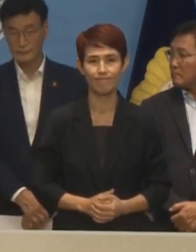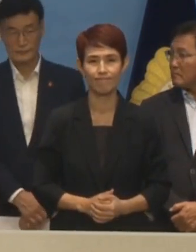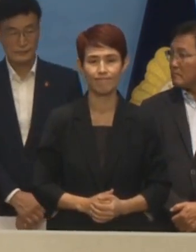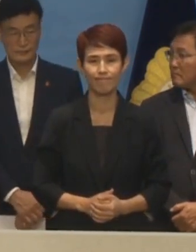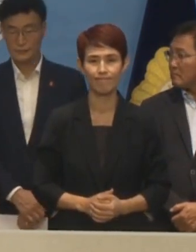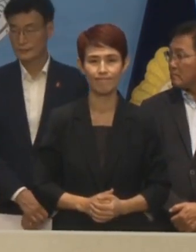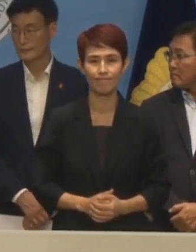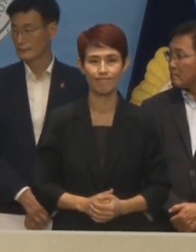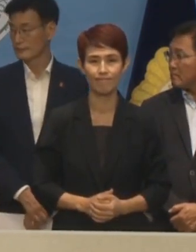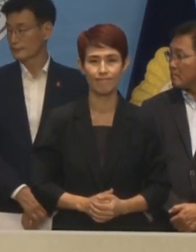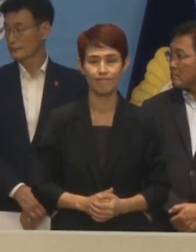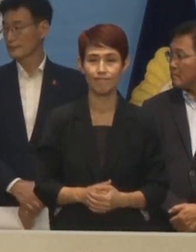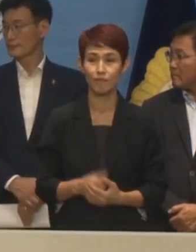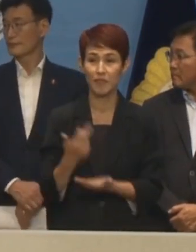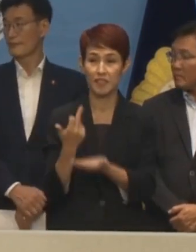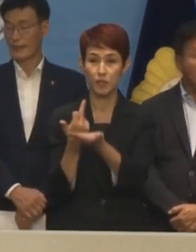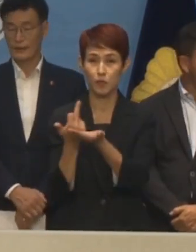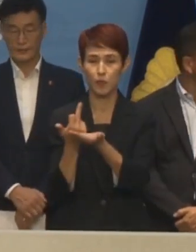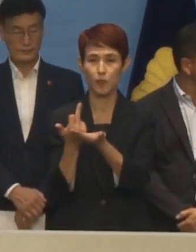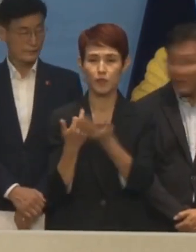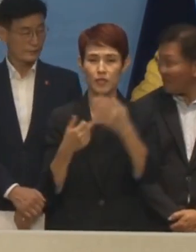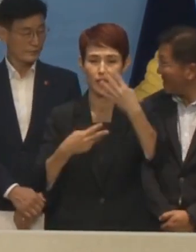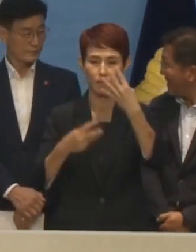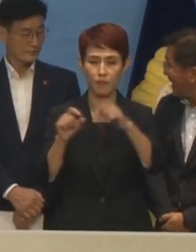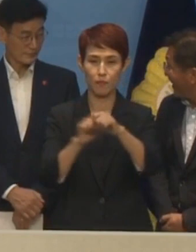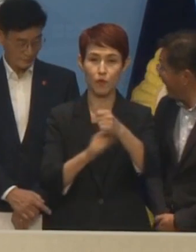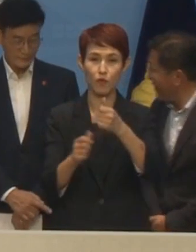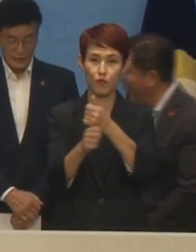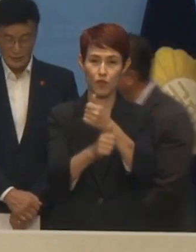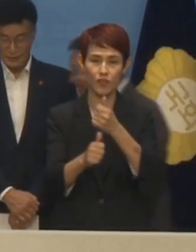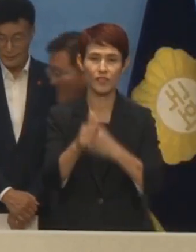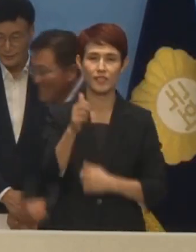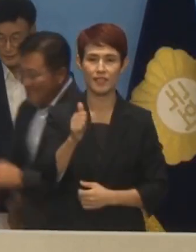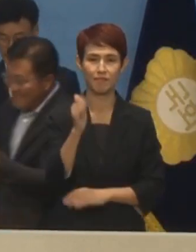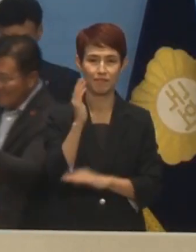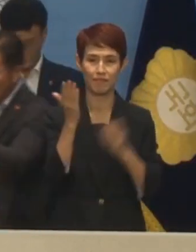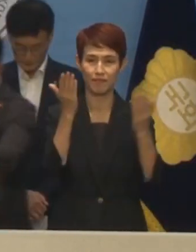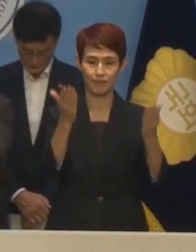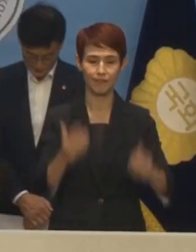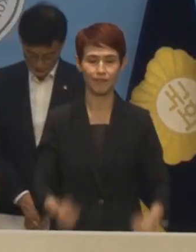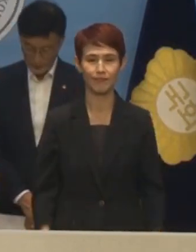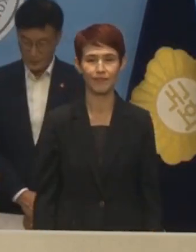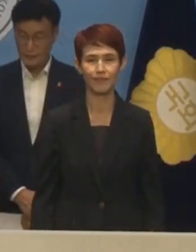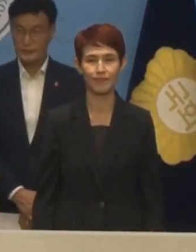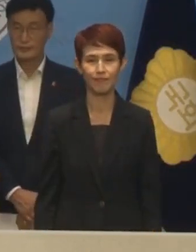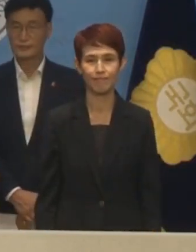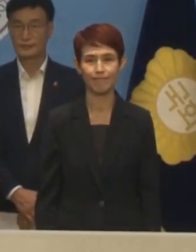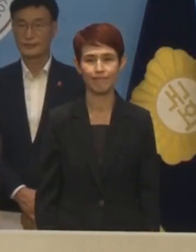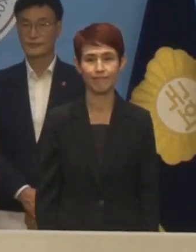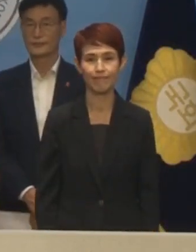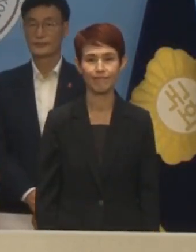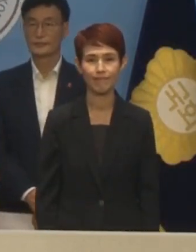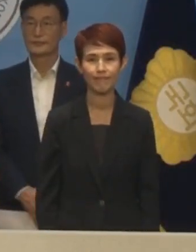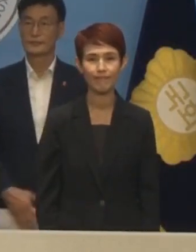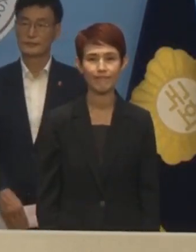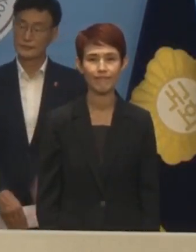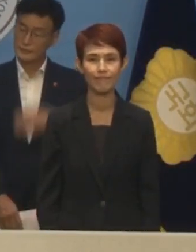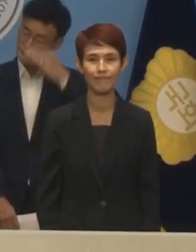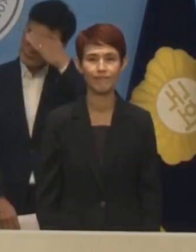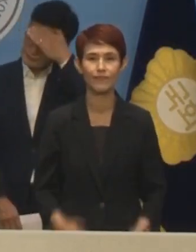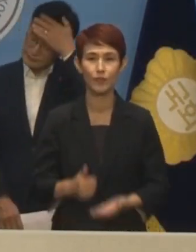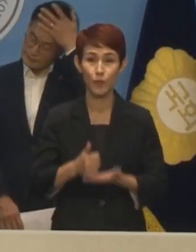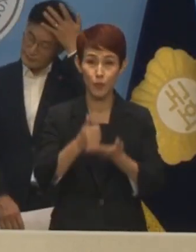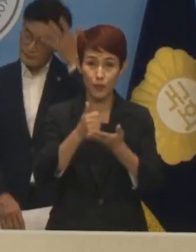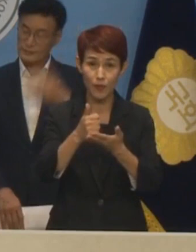다음은 제주도의회 4.3 특별위원회 하성룡 위원장님의 인사 말씀을 잠깐 듣도록 하겠습니다. 예, 존경하고